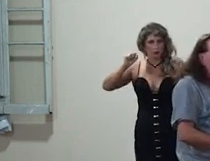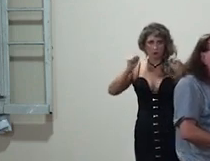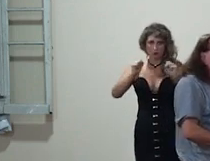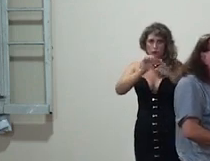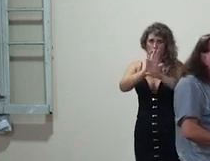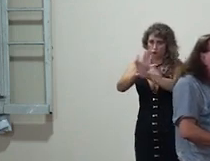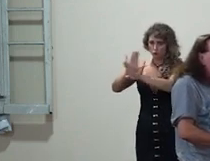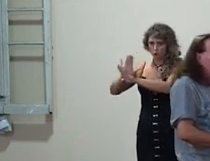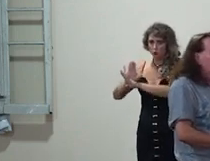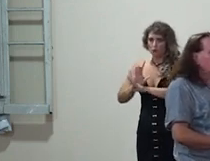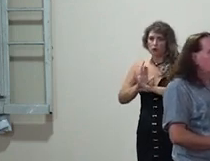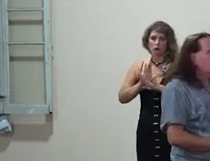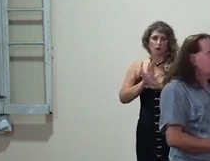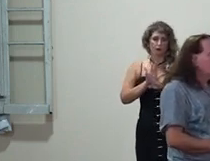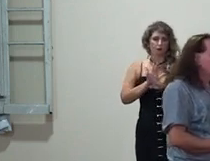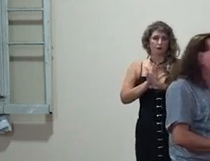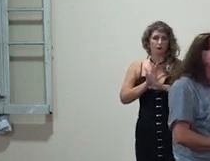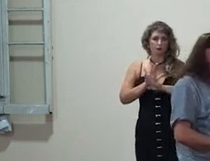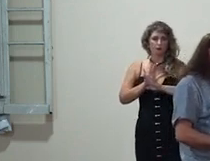aqui,